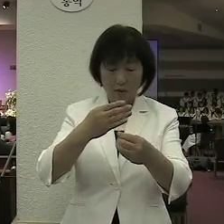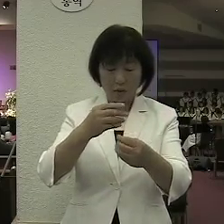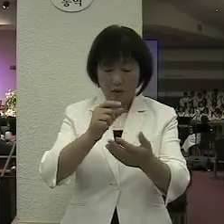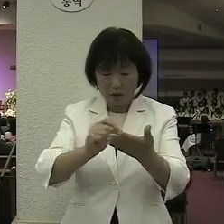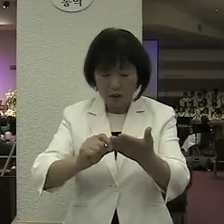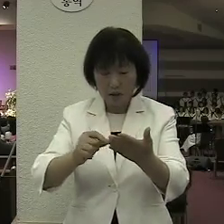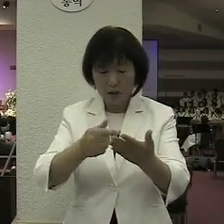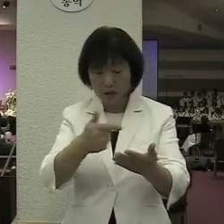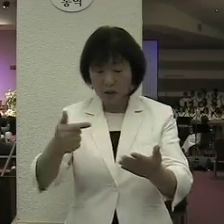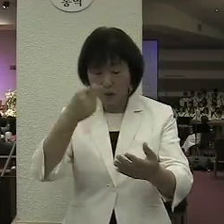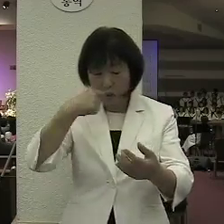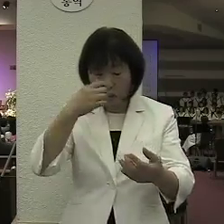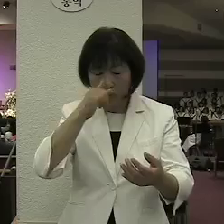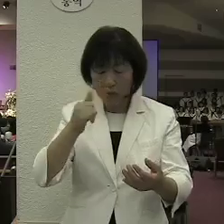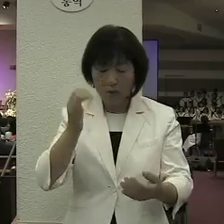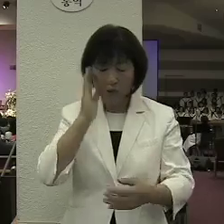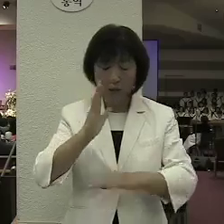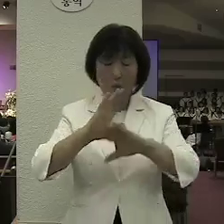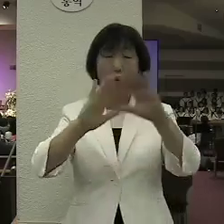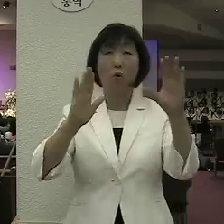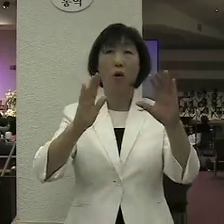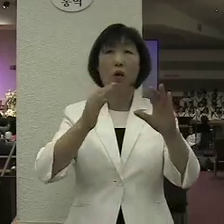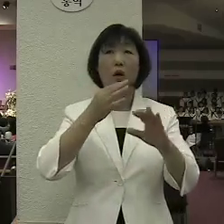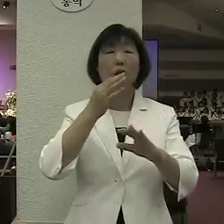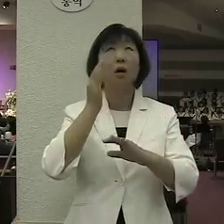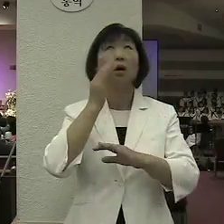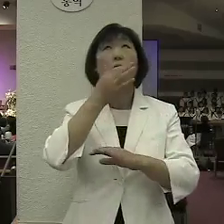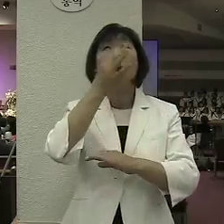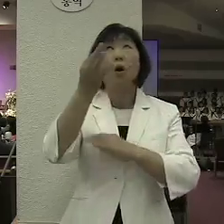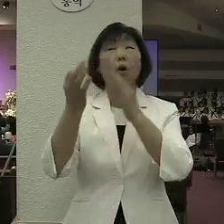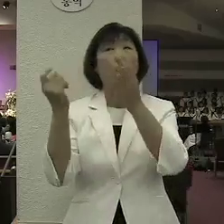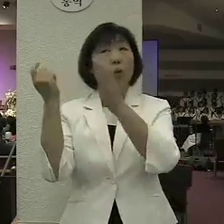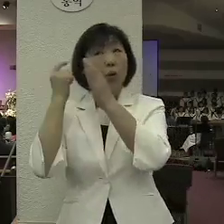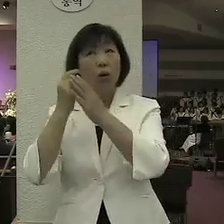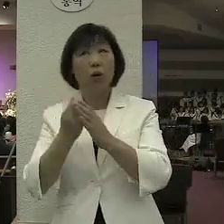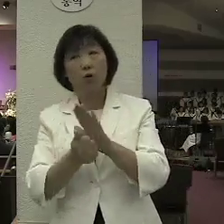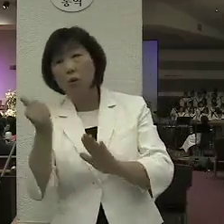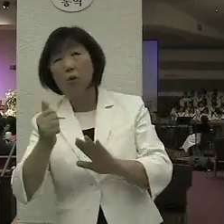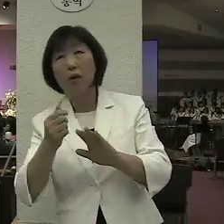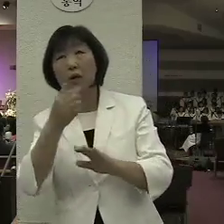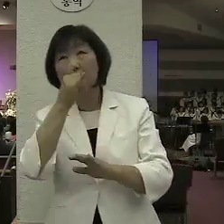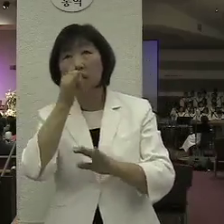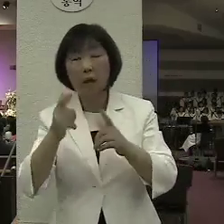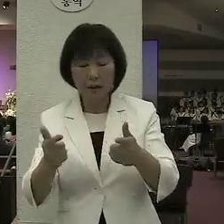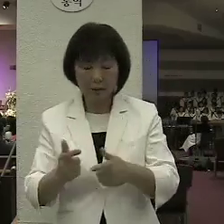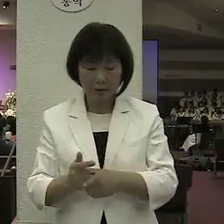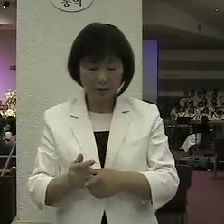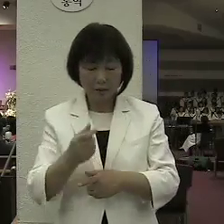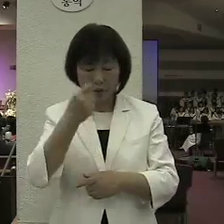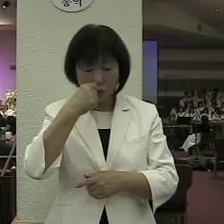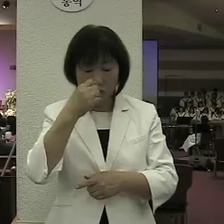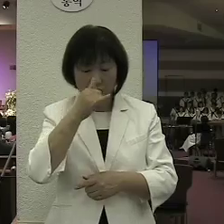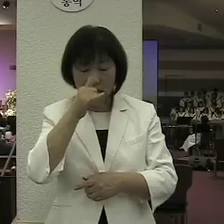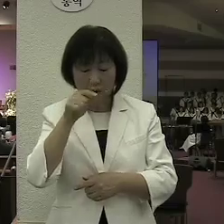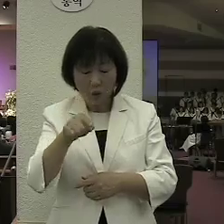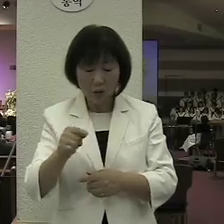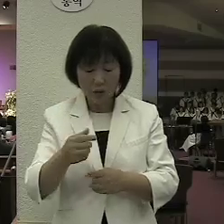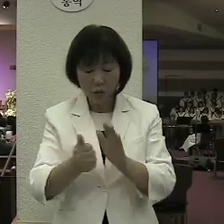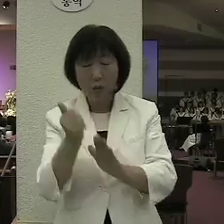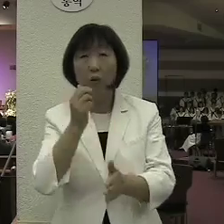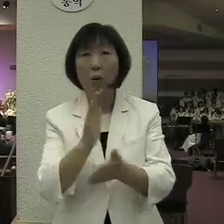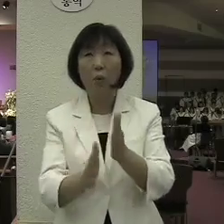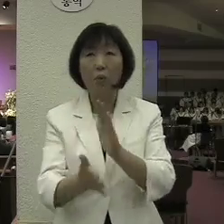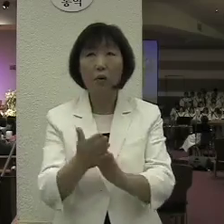무엇입니까? 오늘 이 부활절 아침에 우리들에게 구체적으로 실제적으로 합당하신 주님을 섬기고